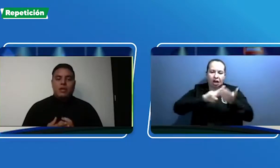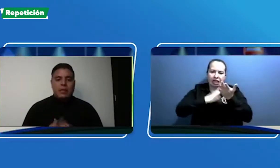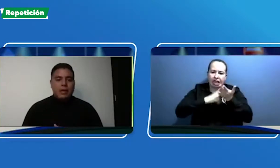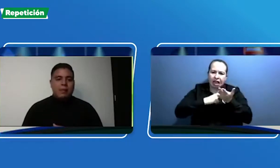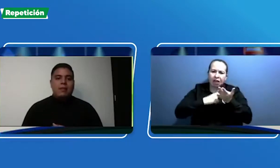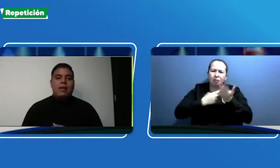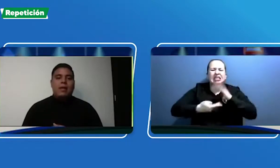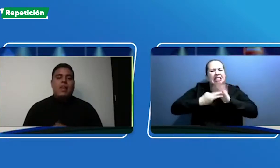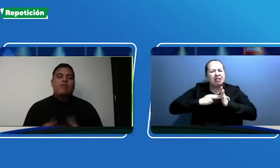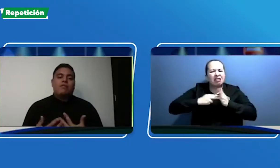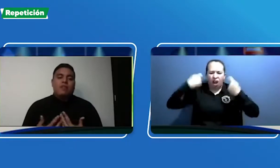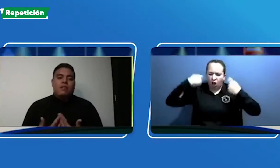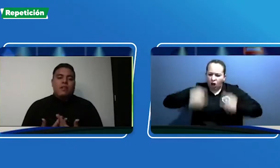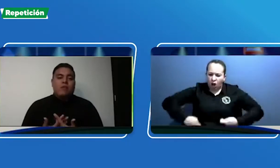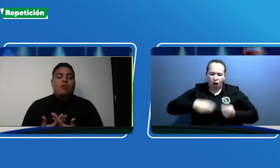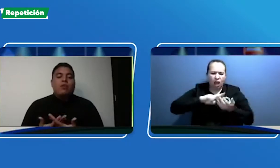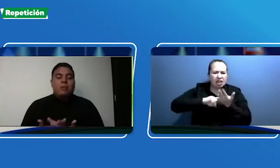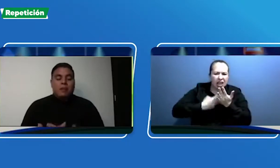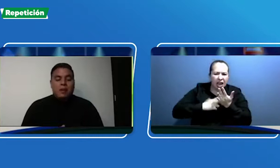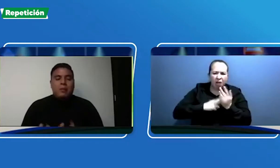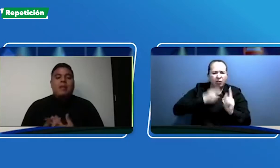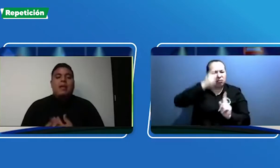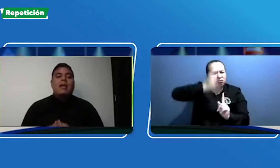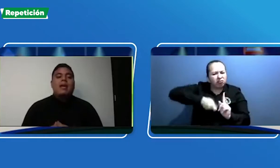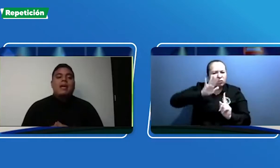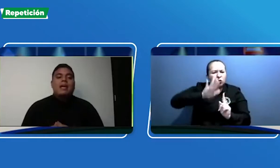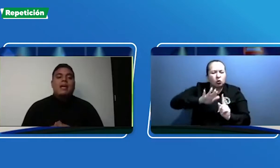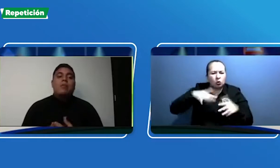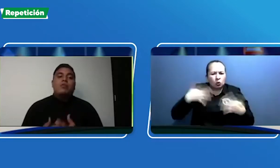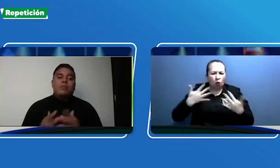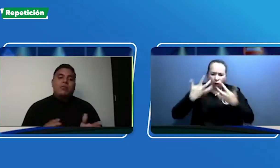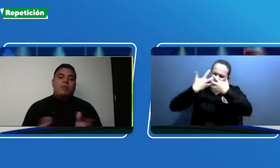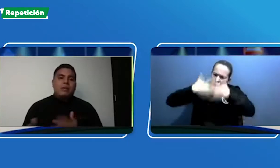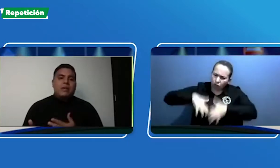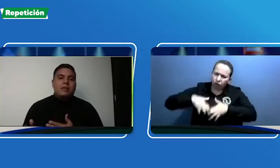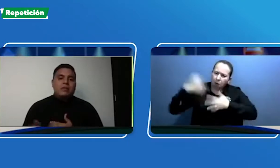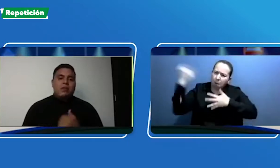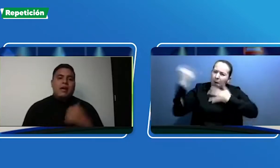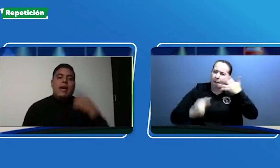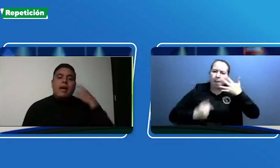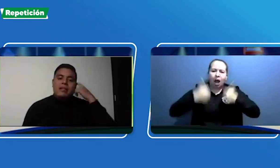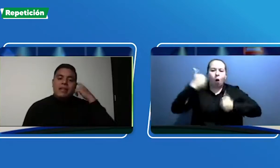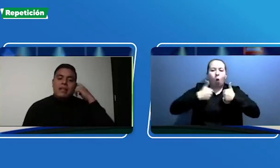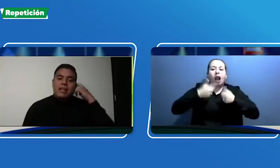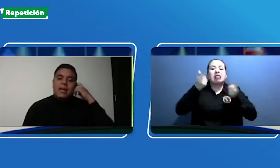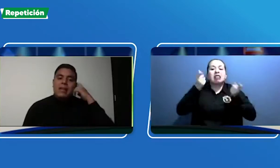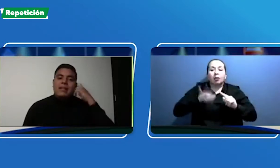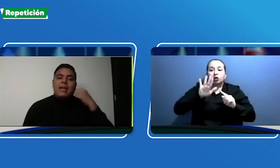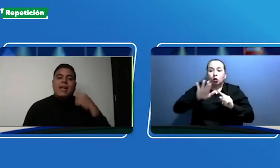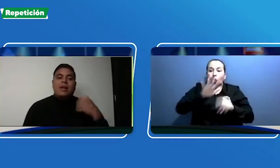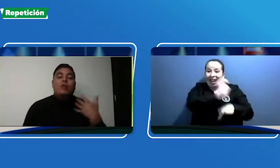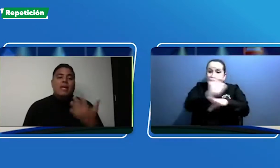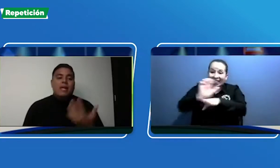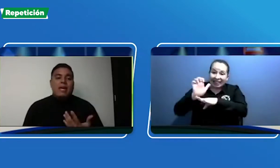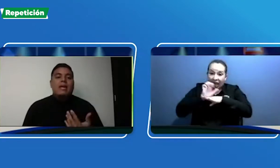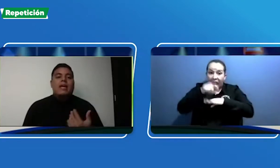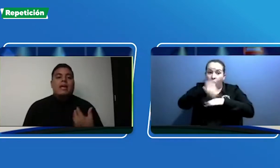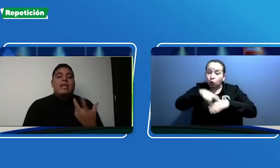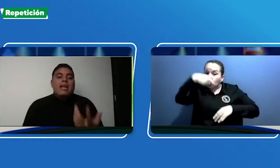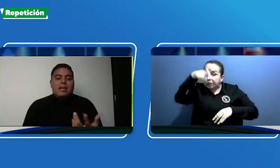un rol de intérprete, qué funciones tiene un rol de intérprete y por supuesto también asesorar a las entidades que lo